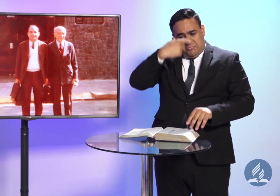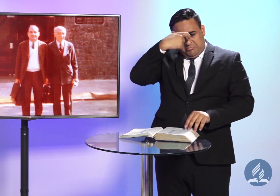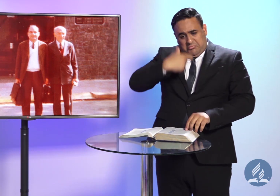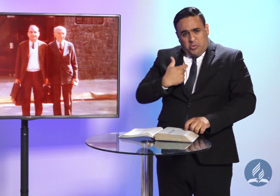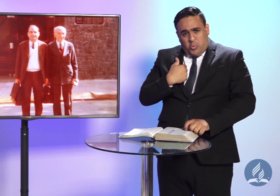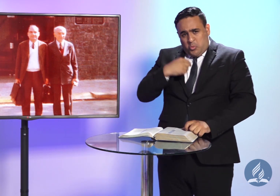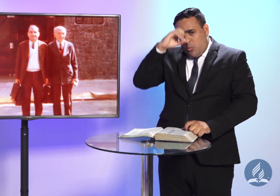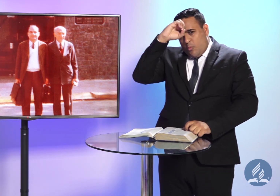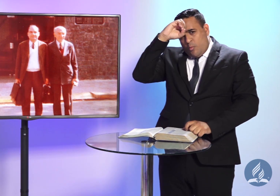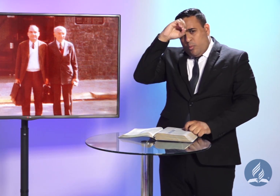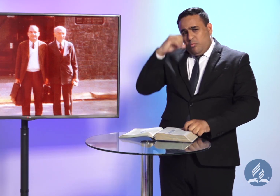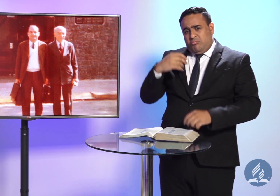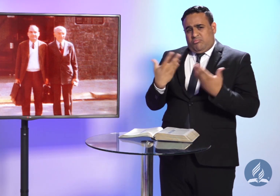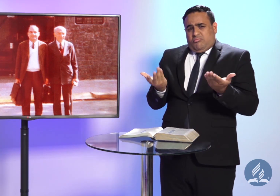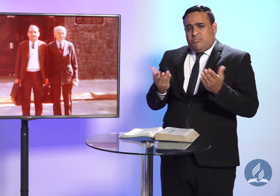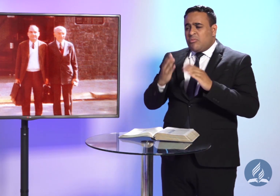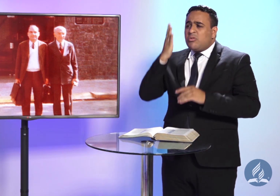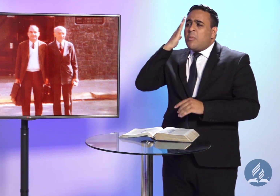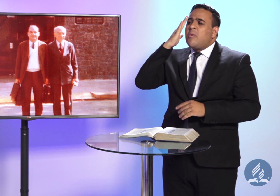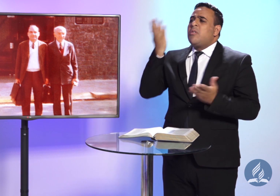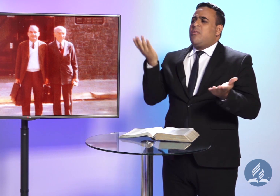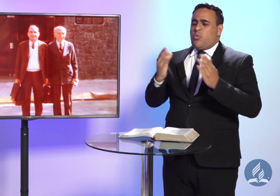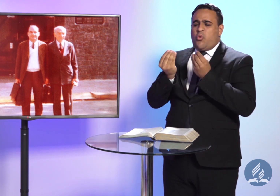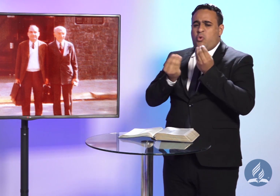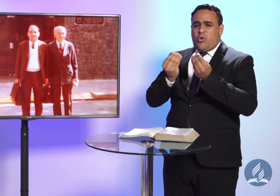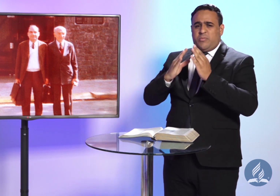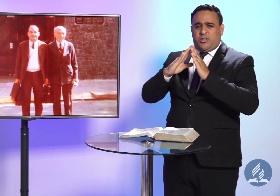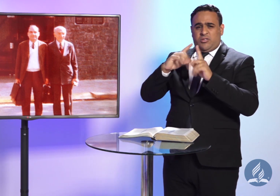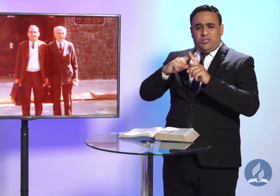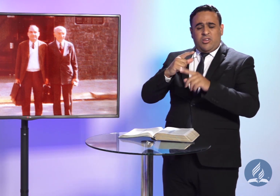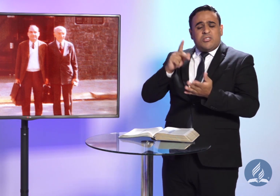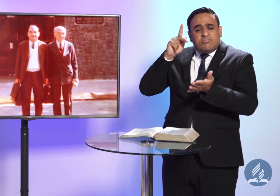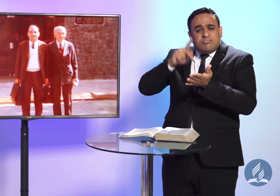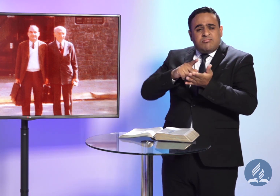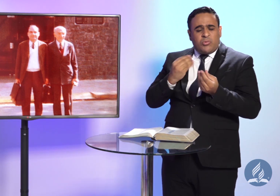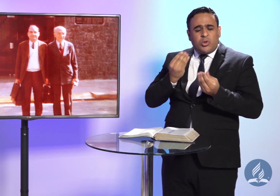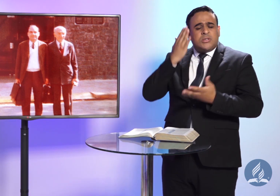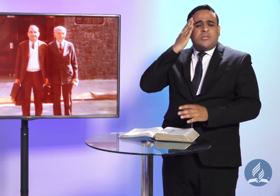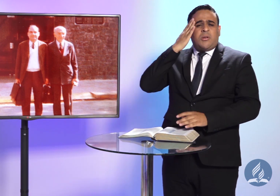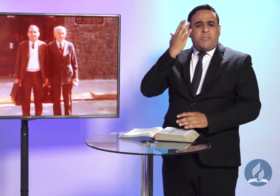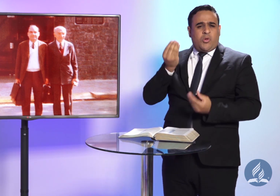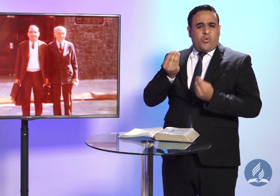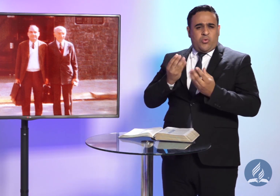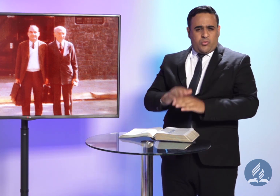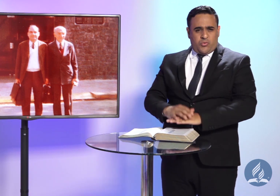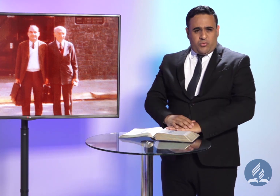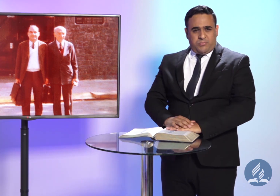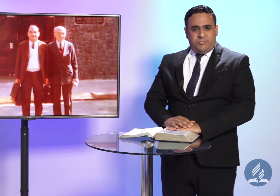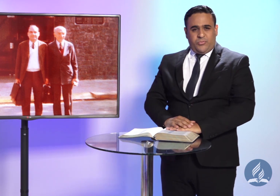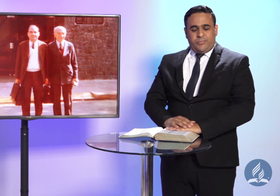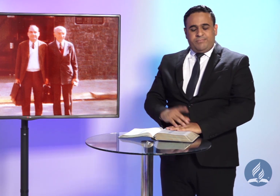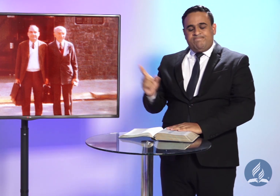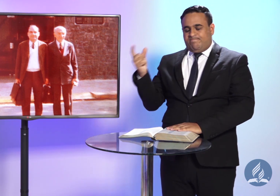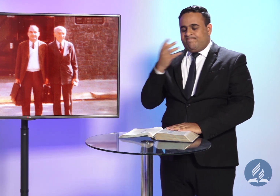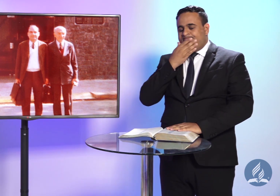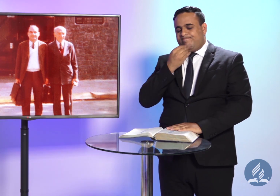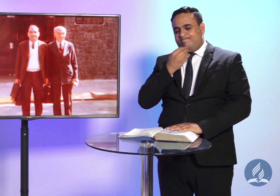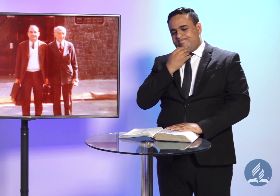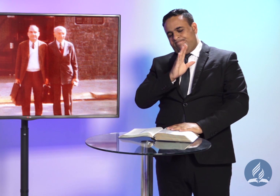igrejas. E ele falou assim, o Luiz Melito disse: olha, eu tenho mesmo dúvida, eu não sei quais as igrejas são